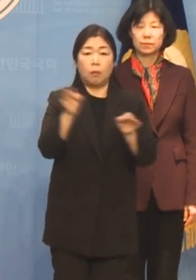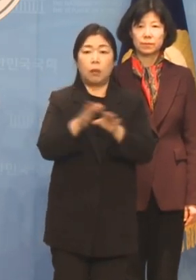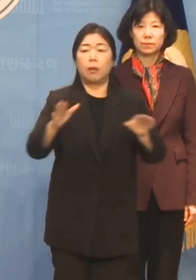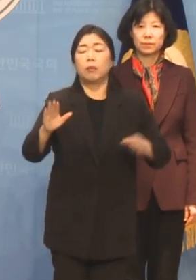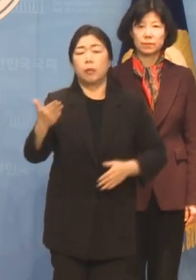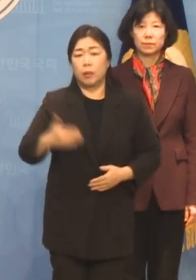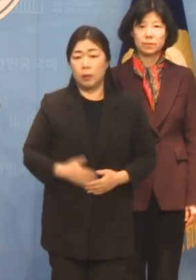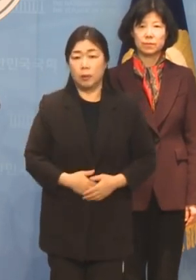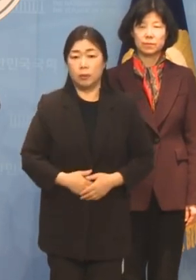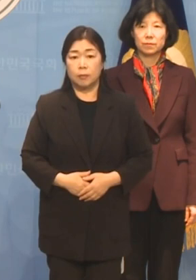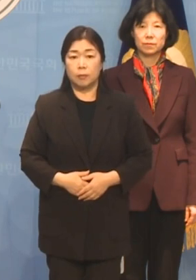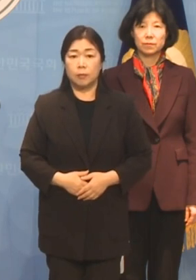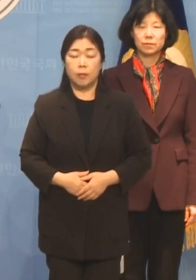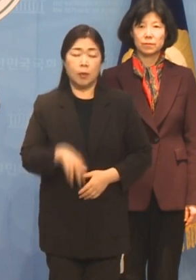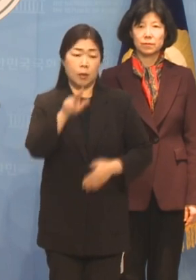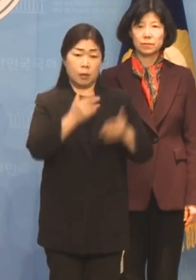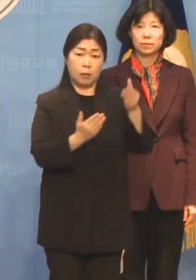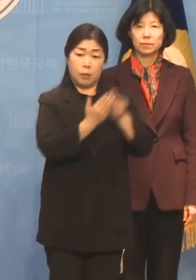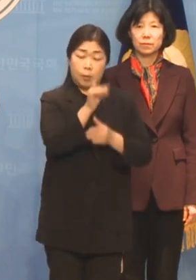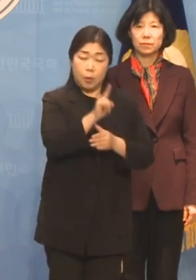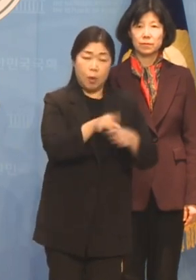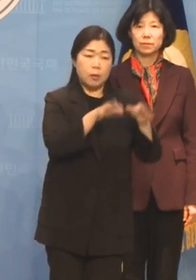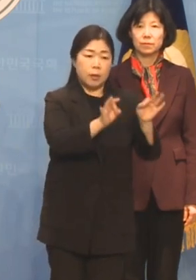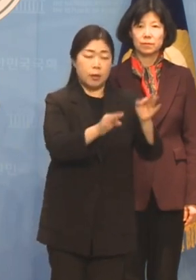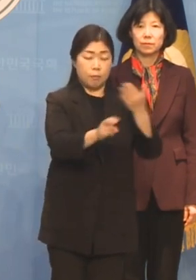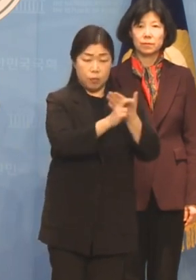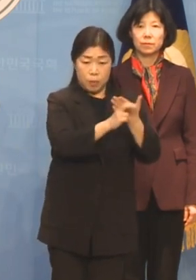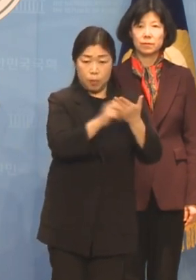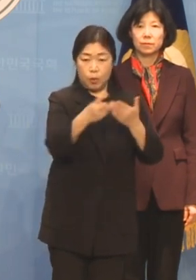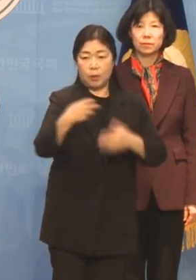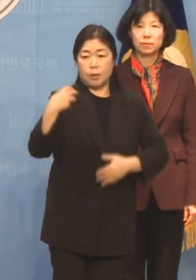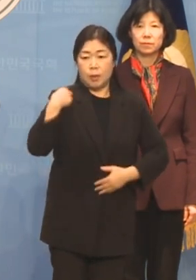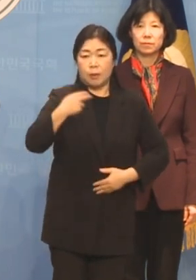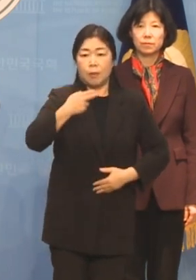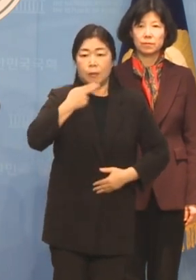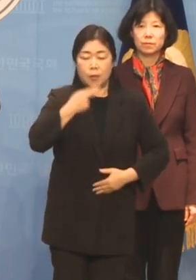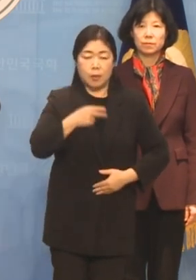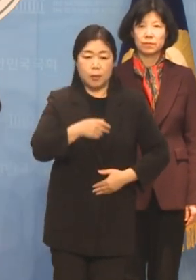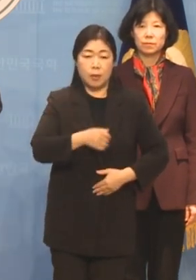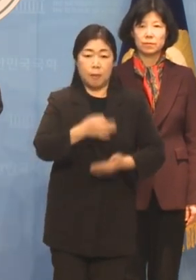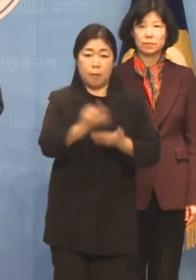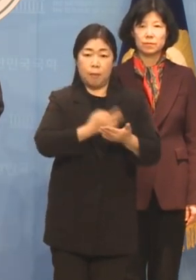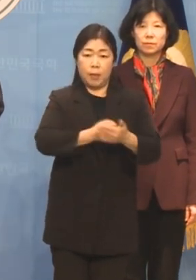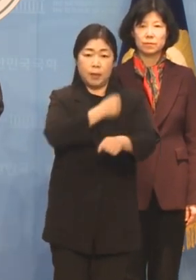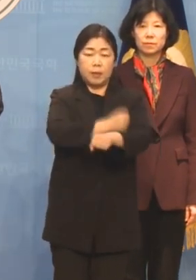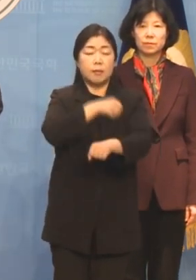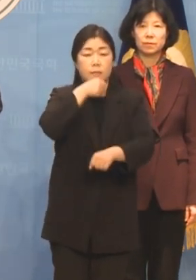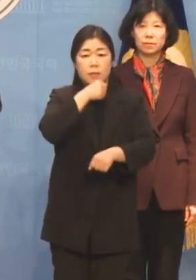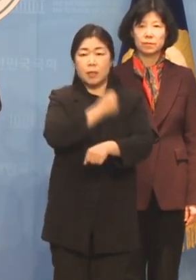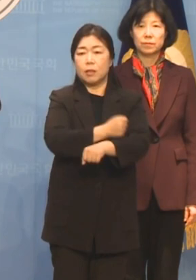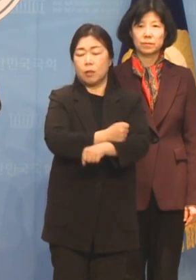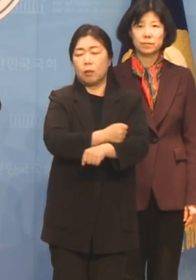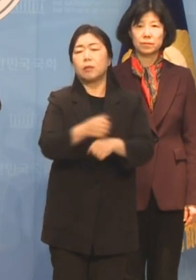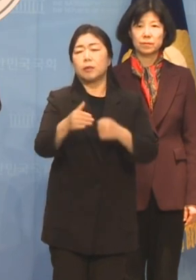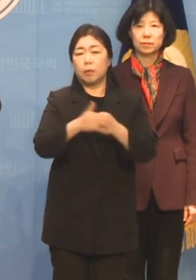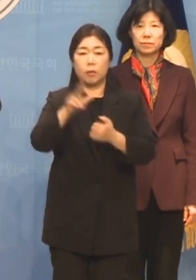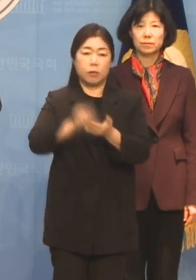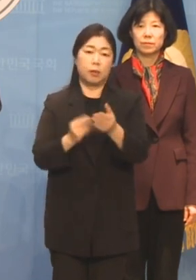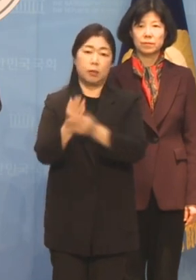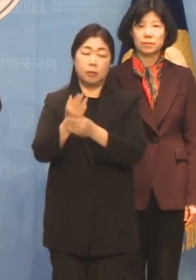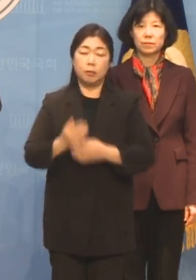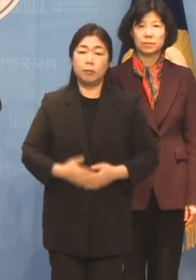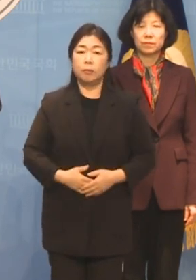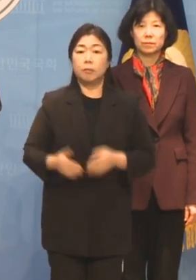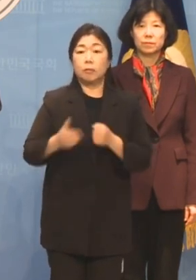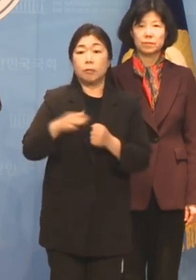사태는 은행의 위법적이며 무책임하고 탐욕스러운 행위 때문에 발생한 것입니다. 이에 저희 피해자